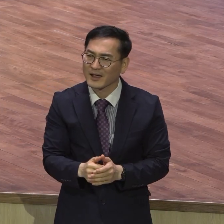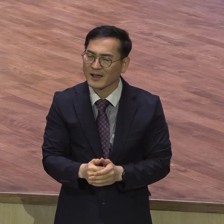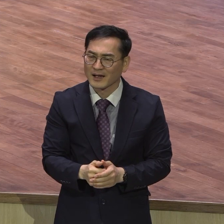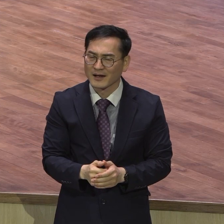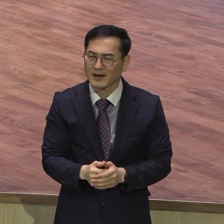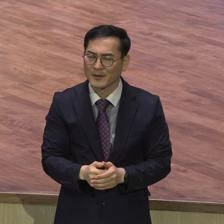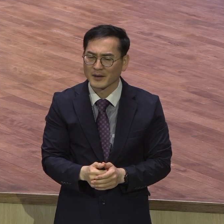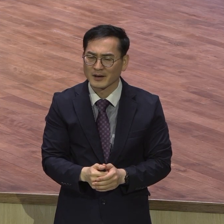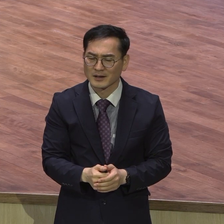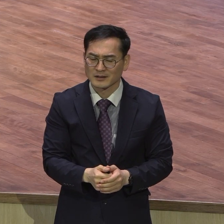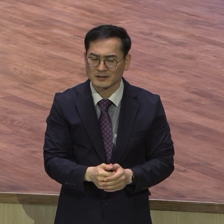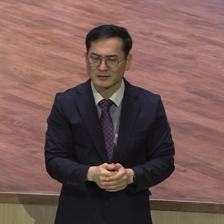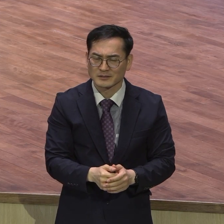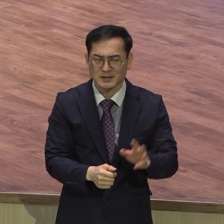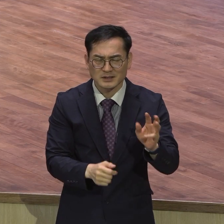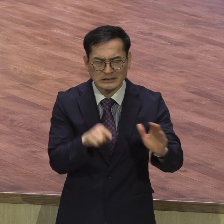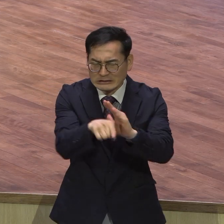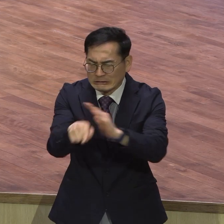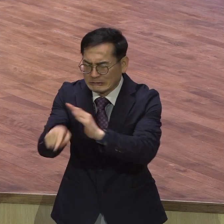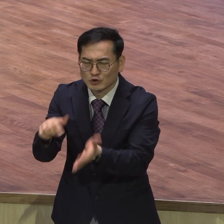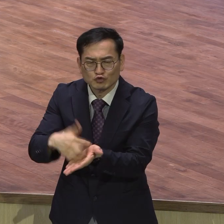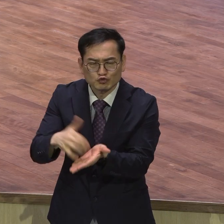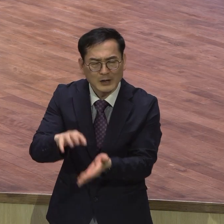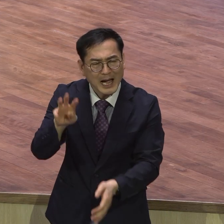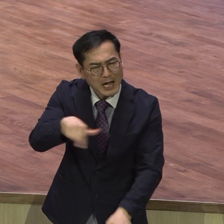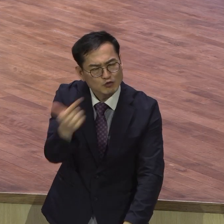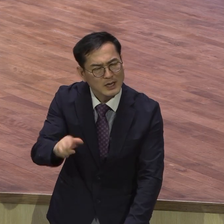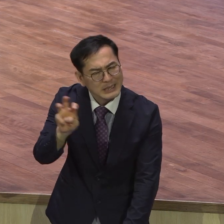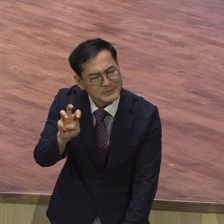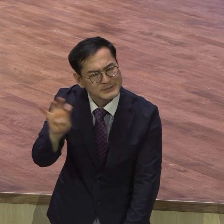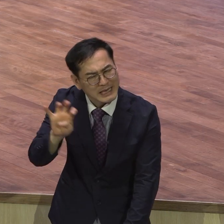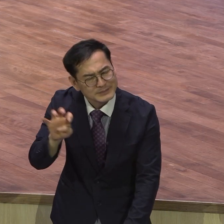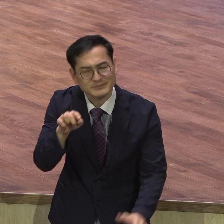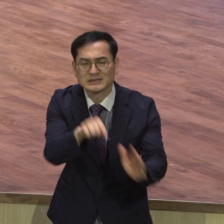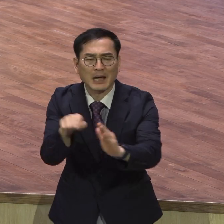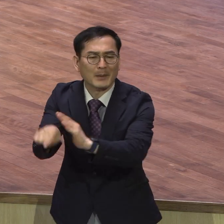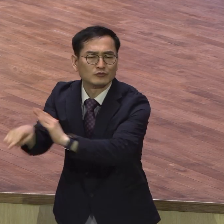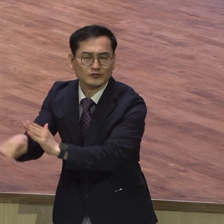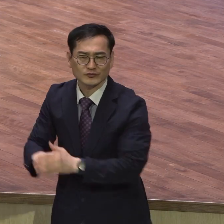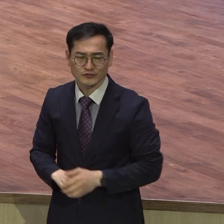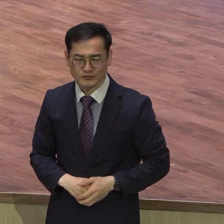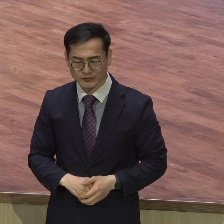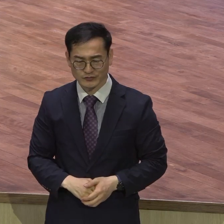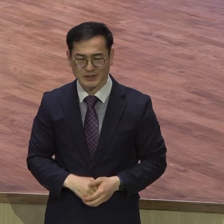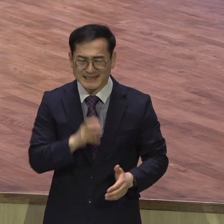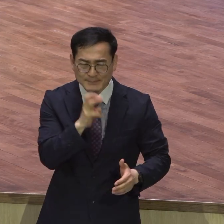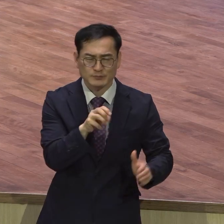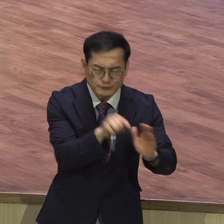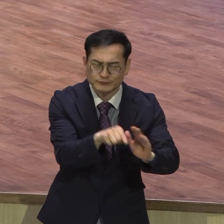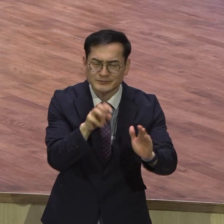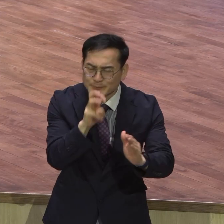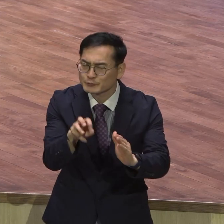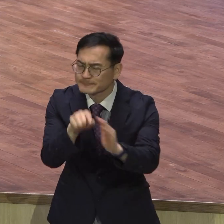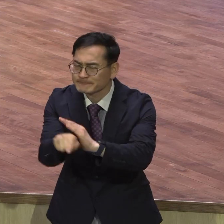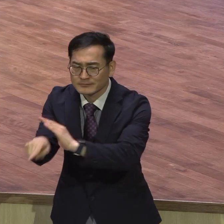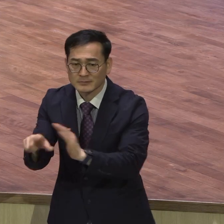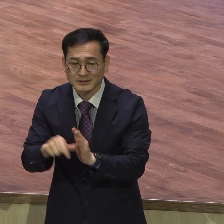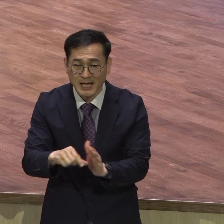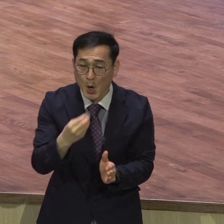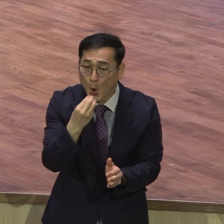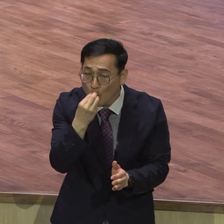신방 하면 대신방 갈 때 서른 집 마흔 집 했거든요. 그렇게 30분 간격을 했는데 깊진만에